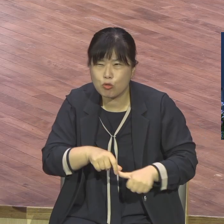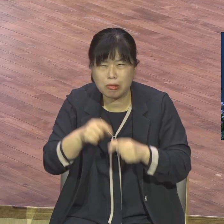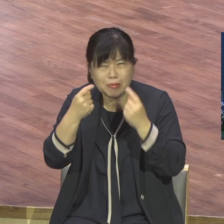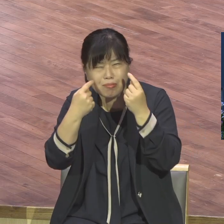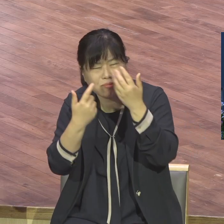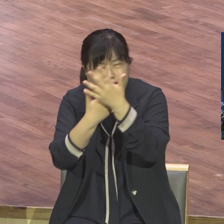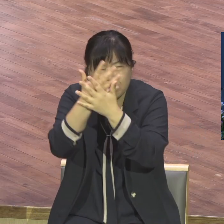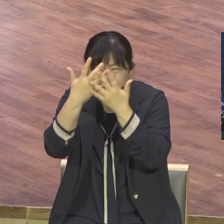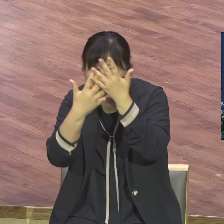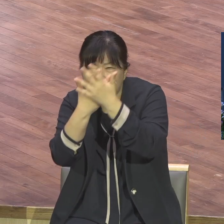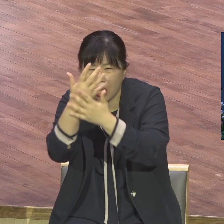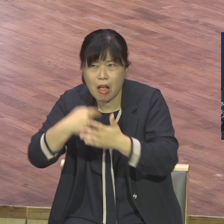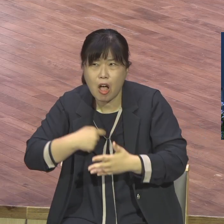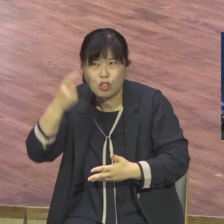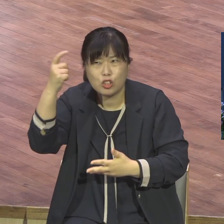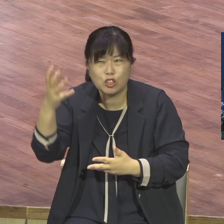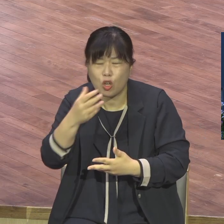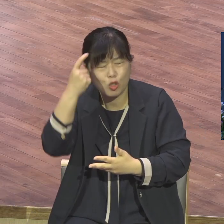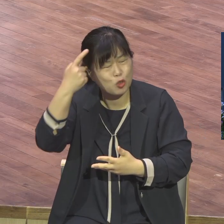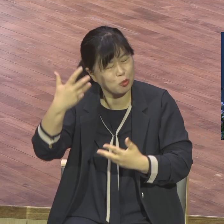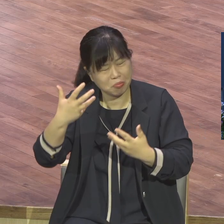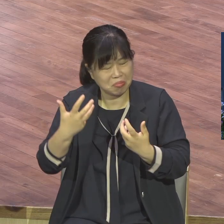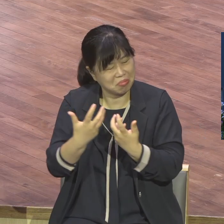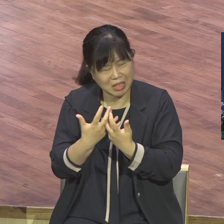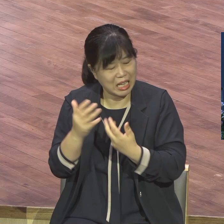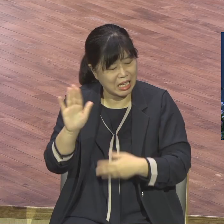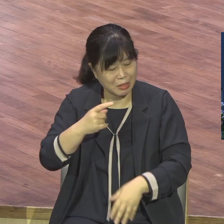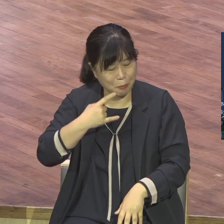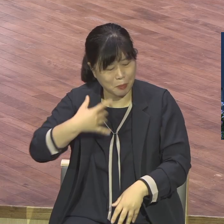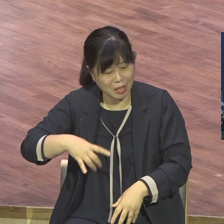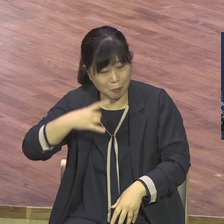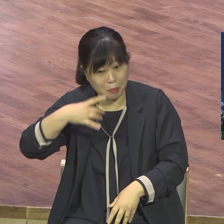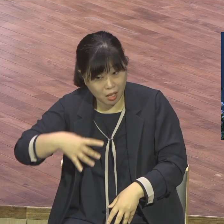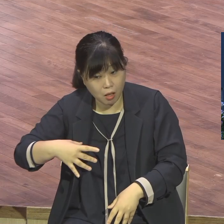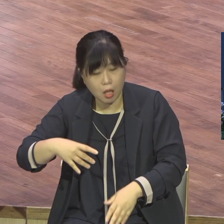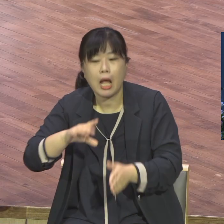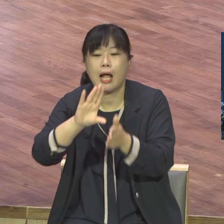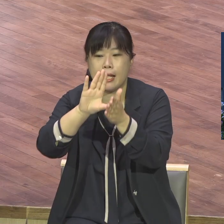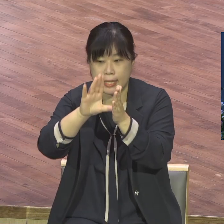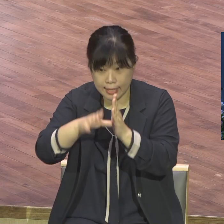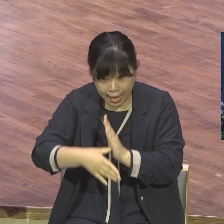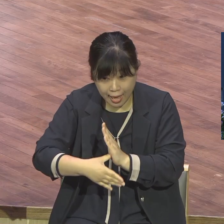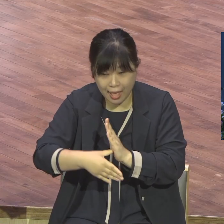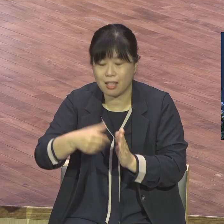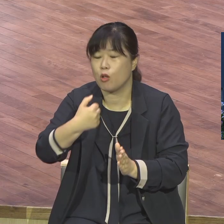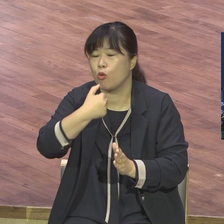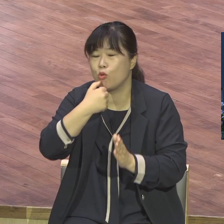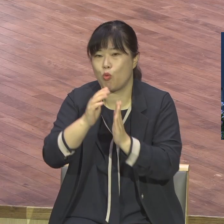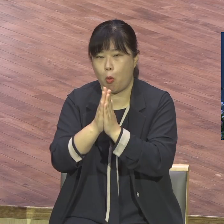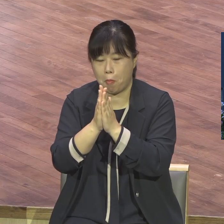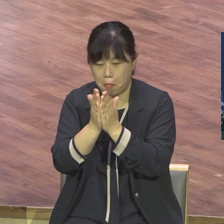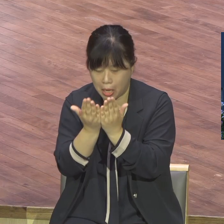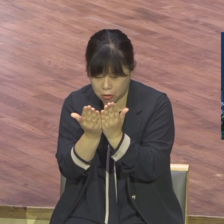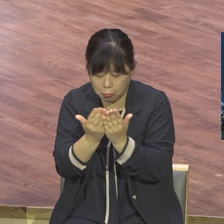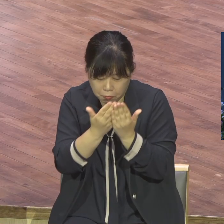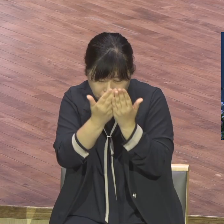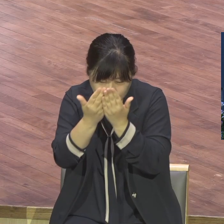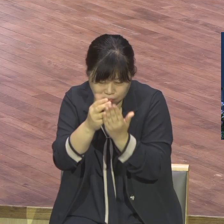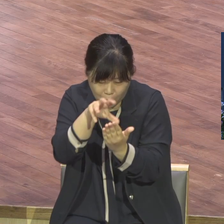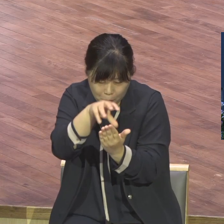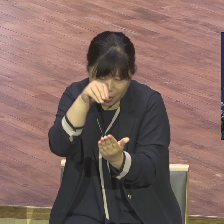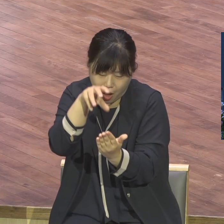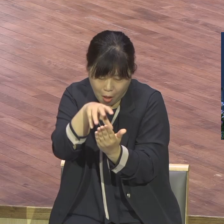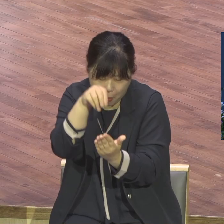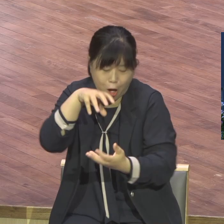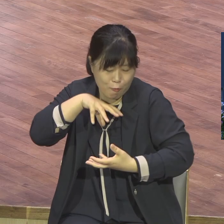없다, 뭔가 성령이 충만하지 않다, 뭔가 신앙생활이 힘들다라고 느끼실 때 로마서